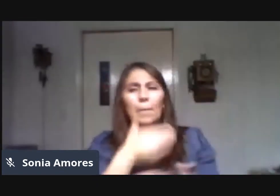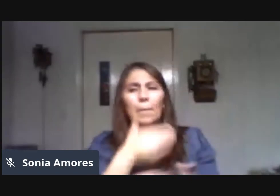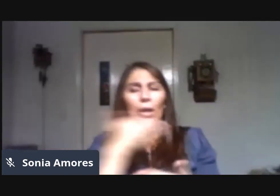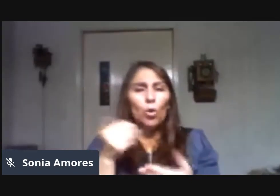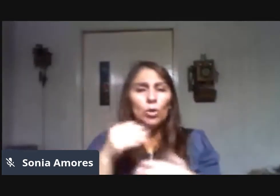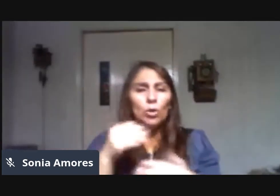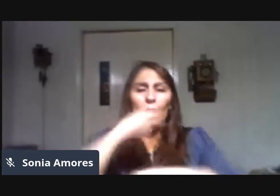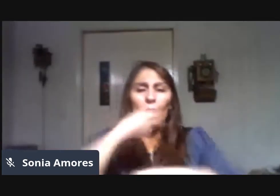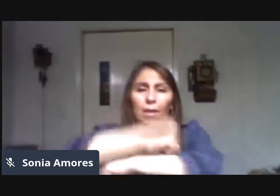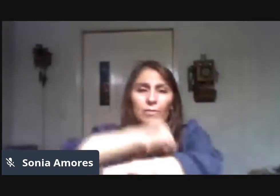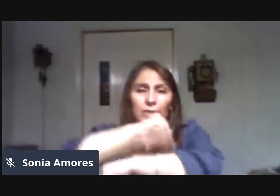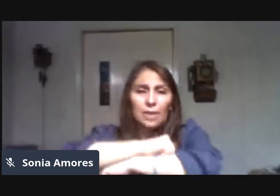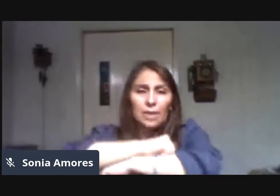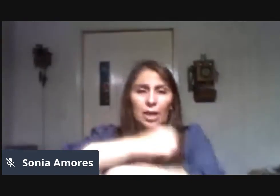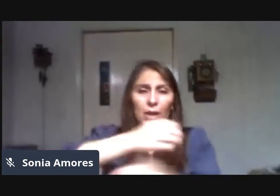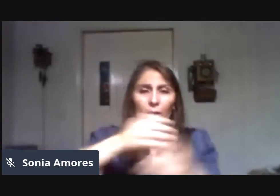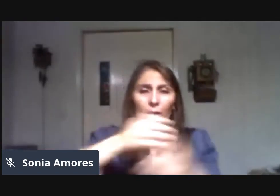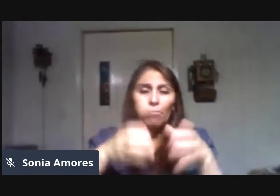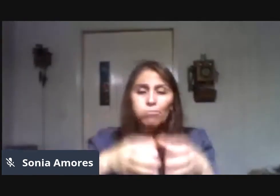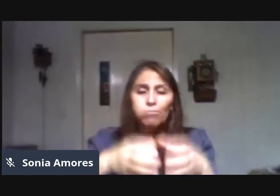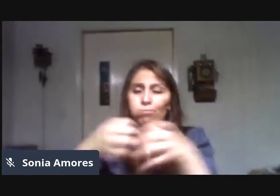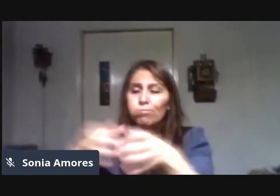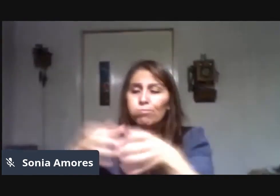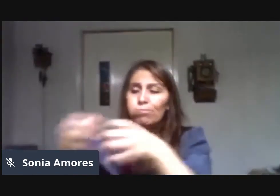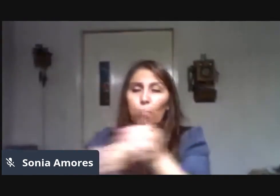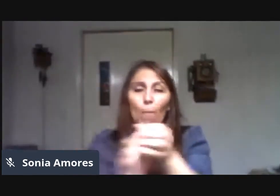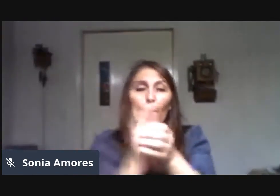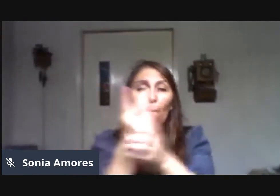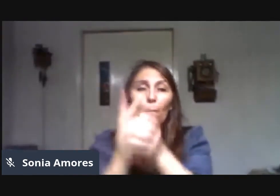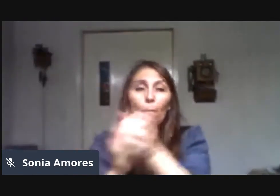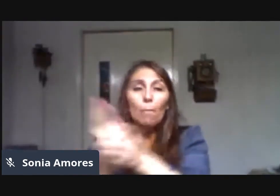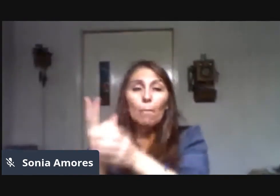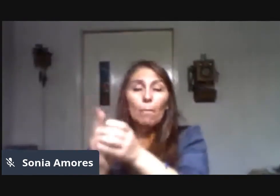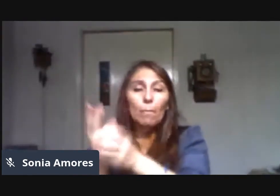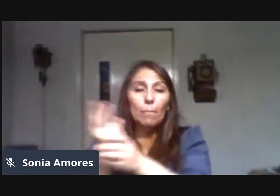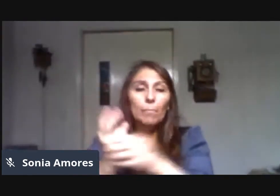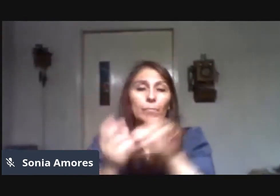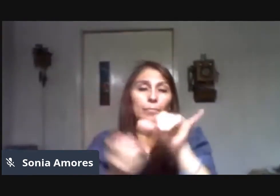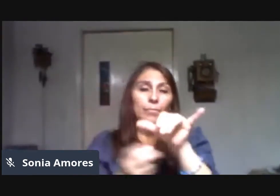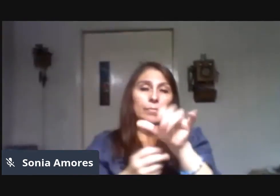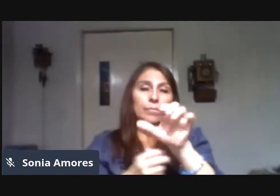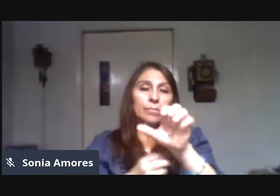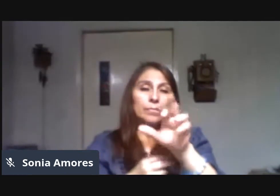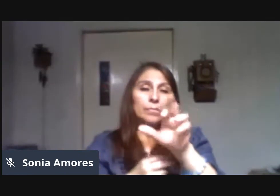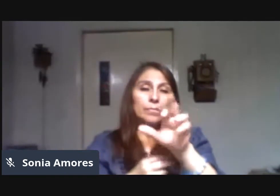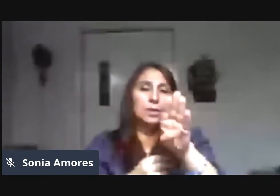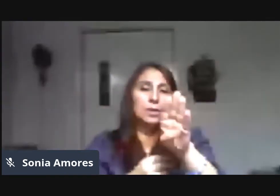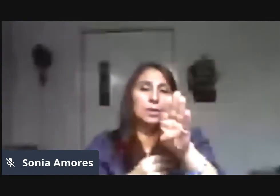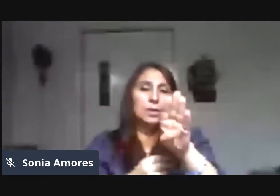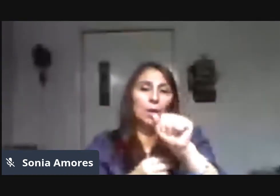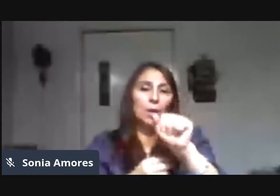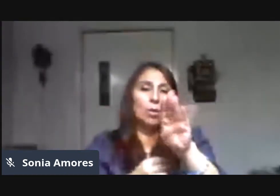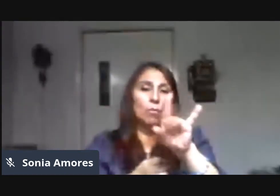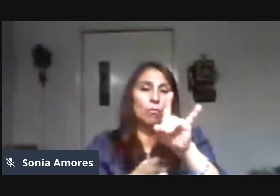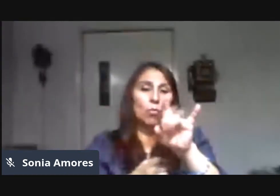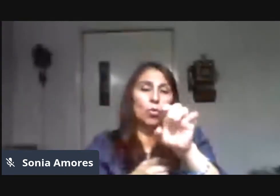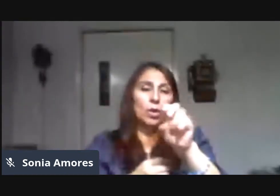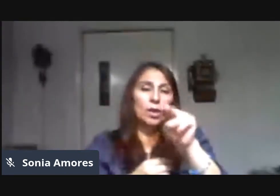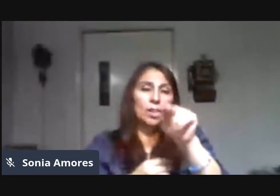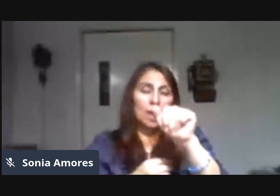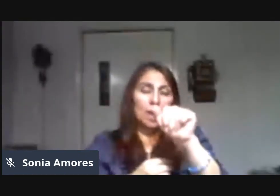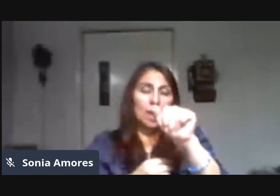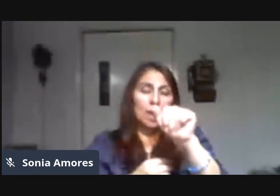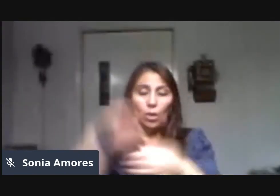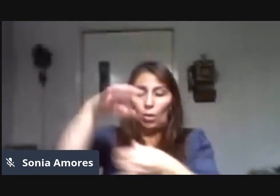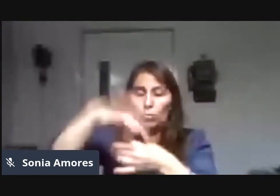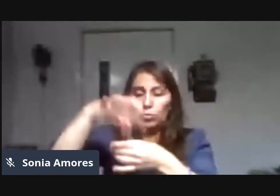que tengamos y los que no tengamos, sembrada la hierbabuena? Que con esa hierbabuena también me quita el dolor de cabeza, pero también